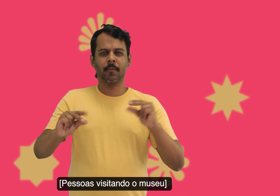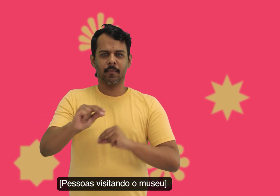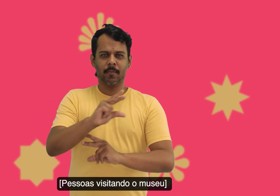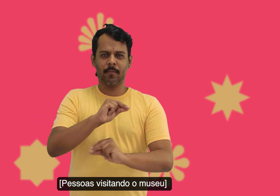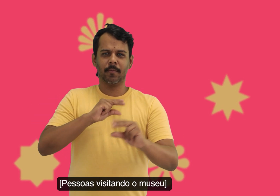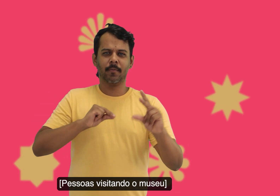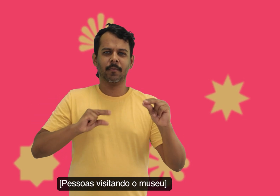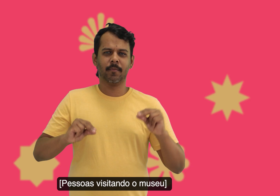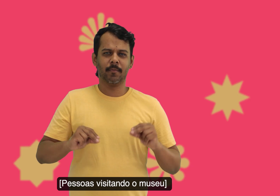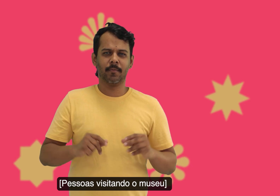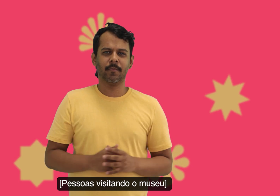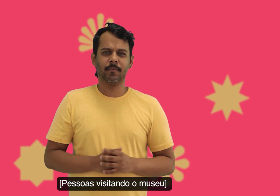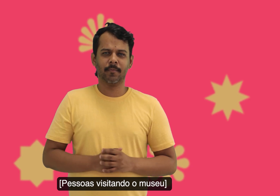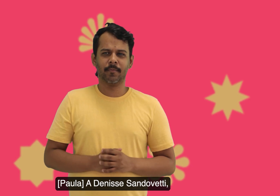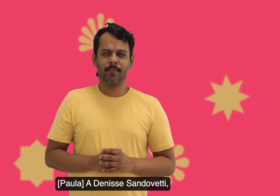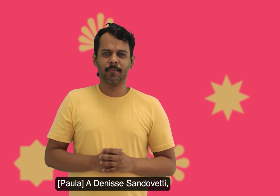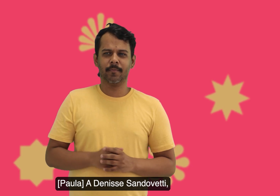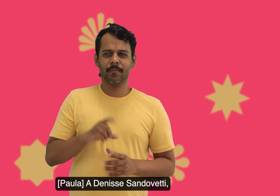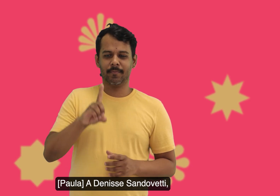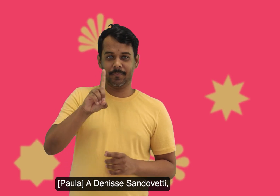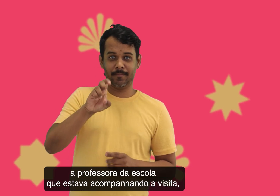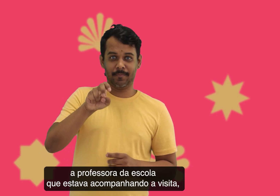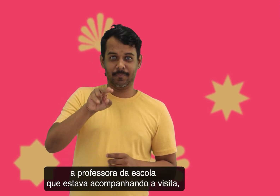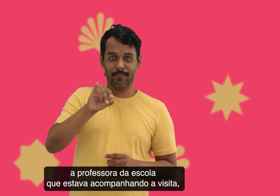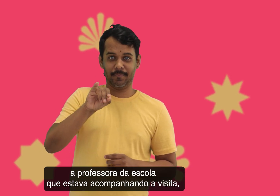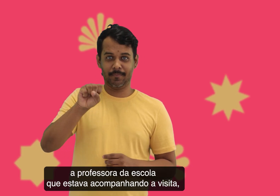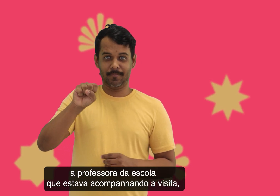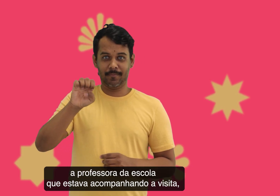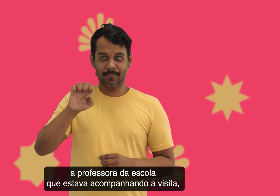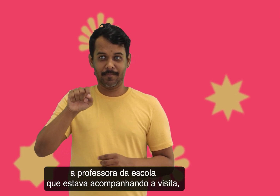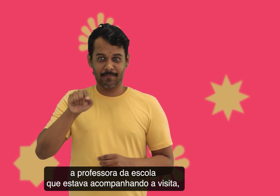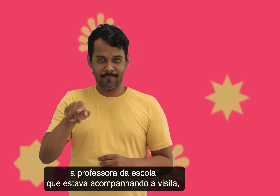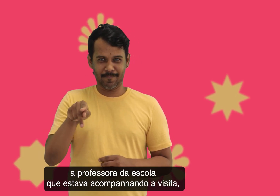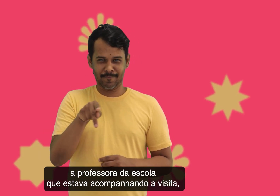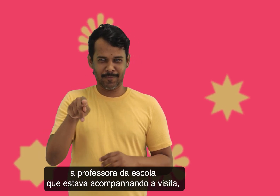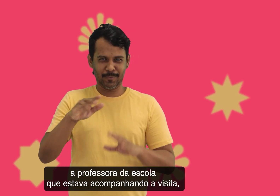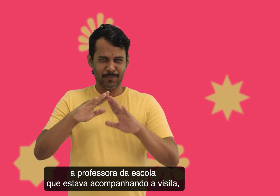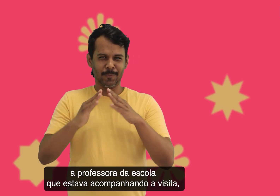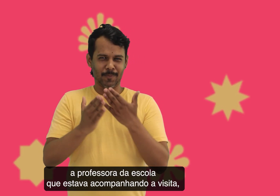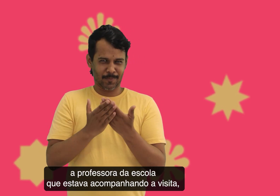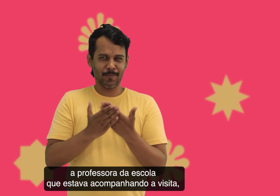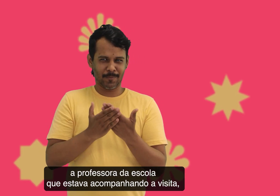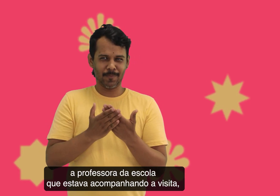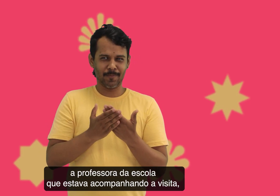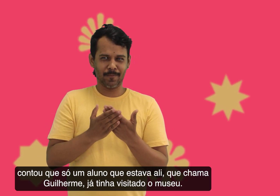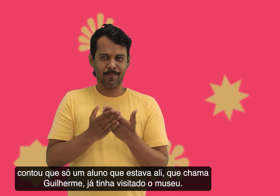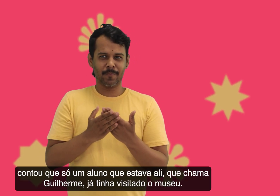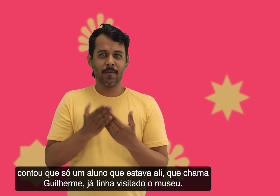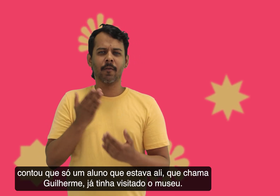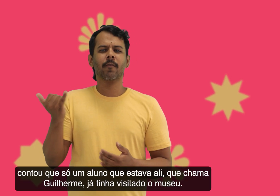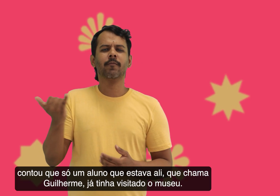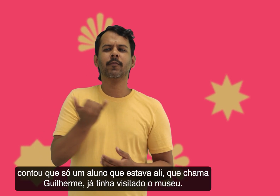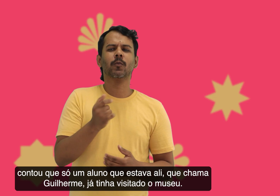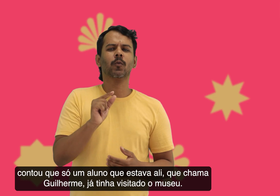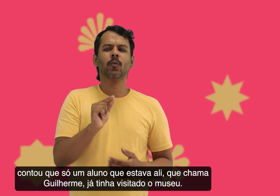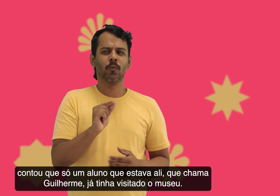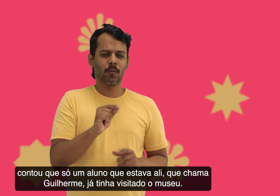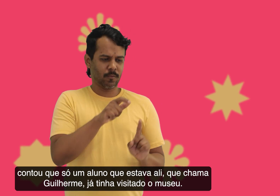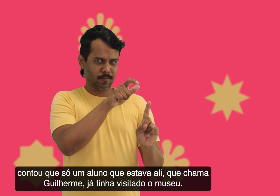frente. A Denise Sandovetti, a professora da escola que estava acompanhando a visita, contou que só um aluno que